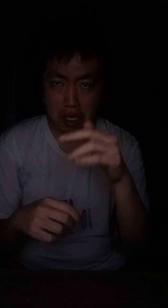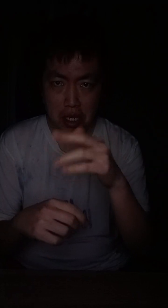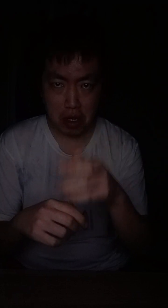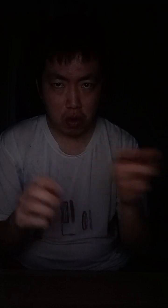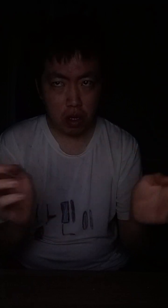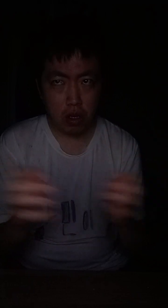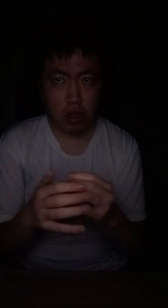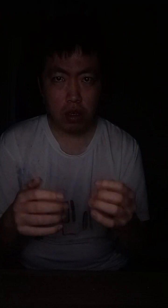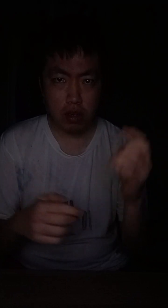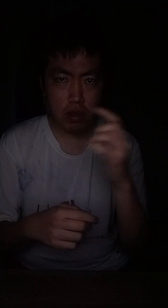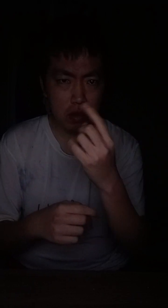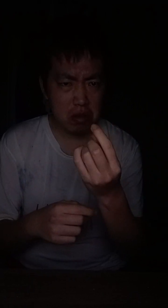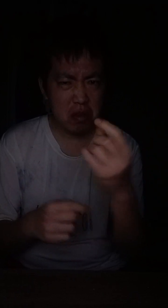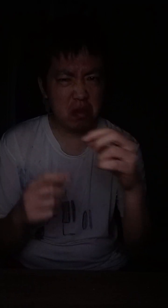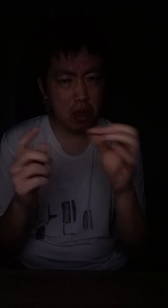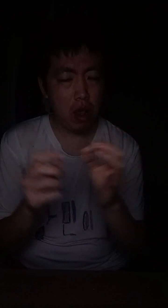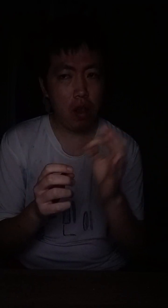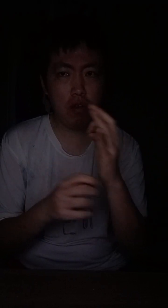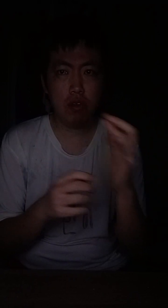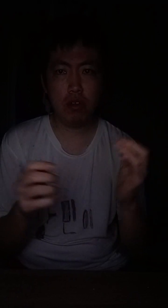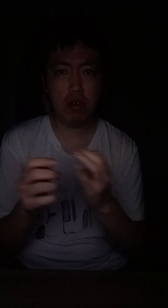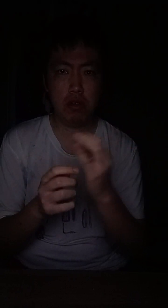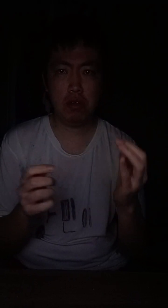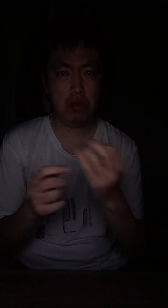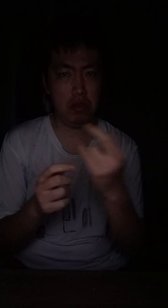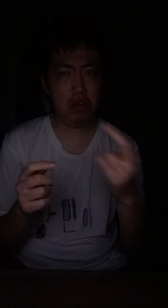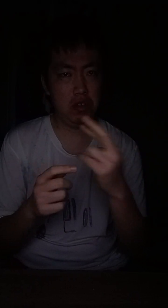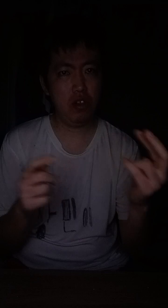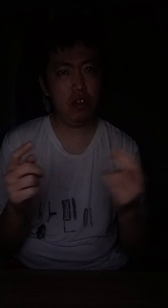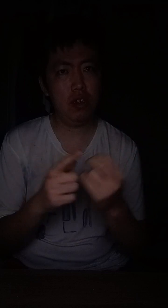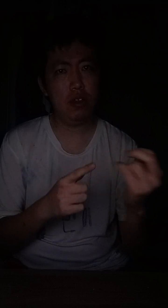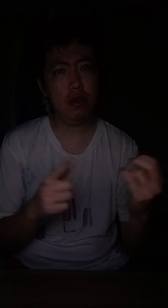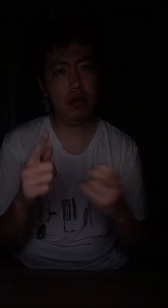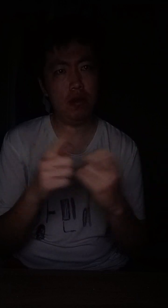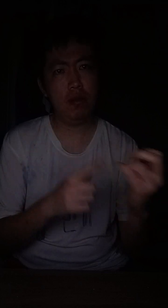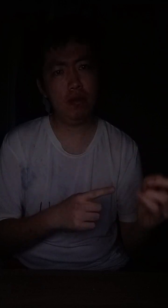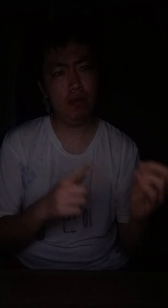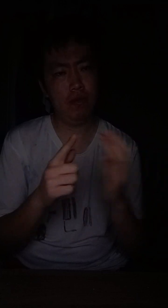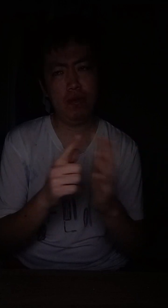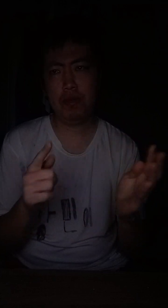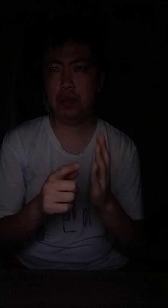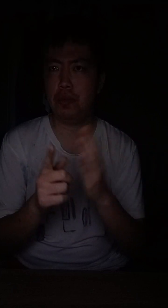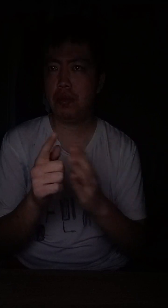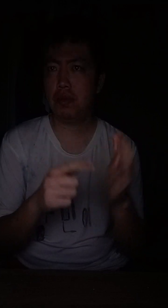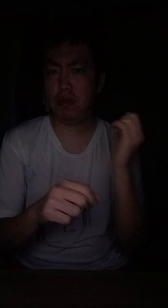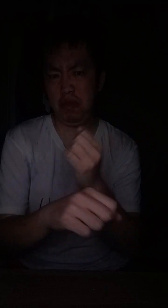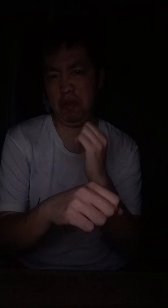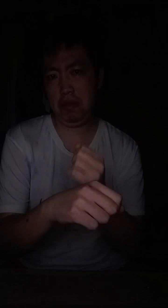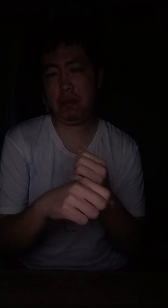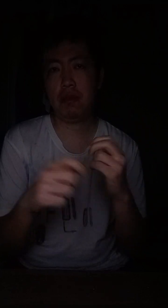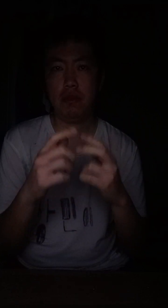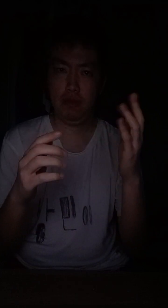소개했고 조그마한 파우치라는 말로 KBS 뉴스의 공정성과 중립성에 대못을 받았다며 사퇴를